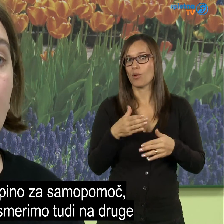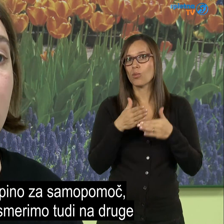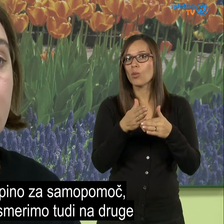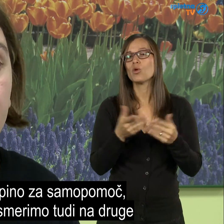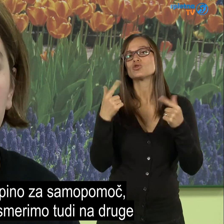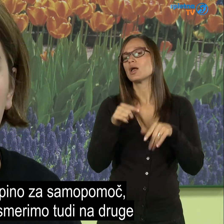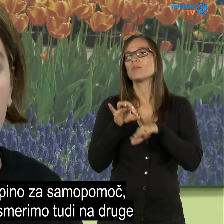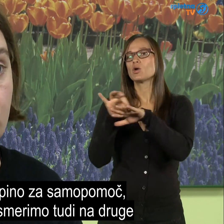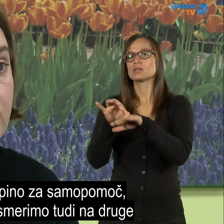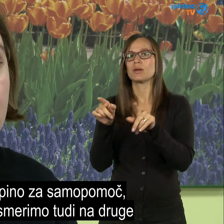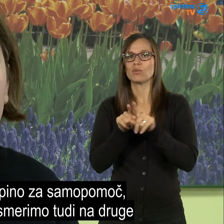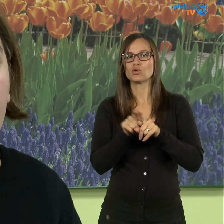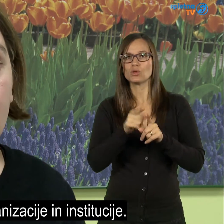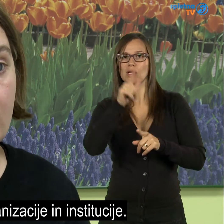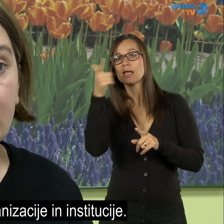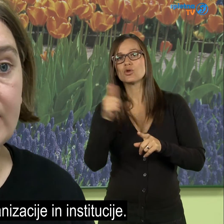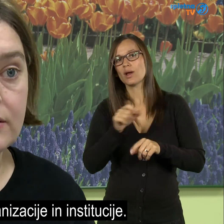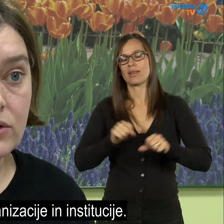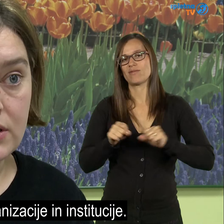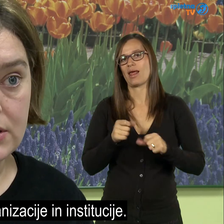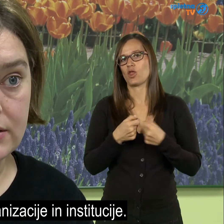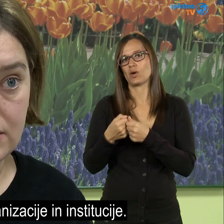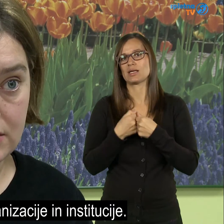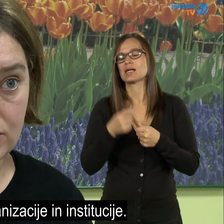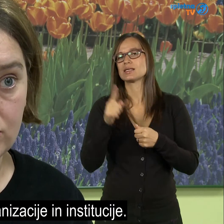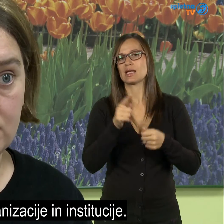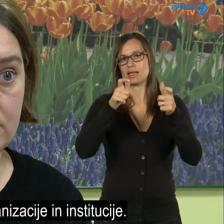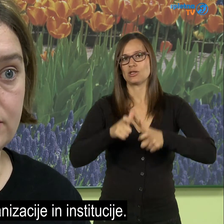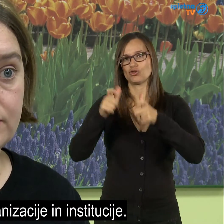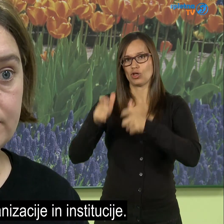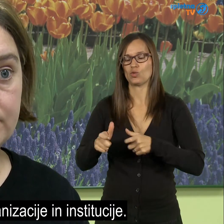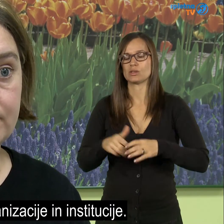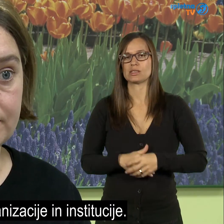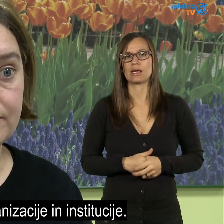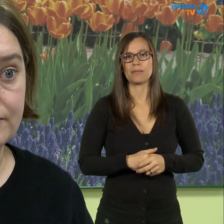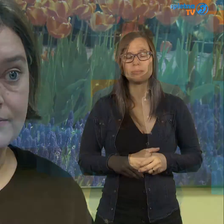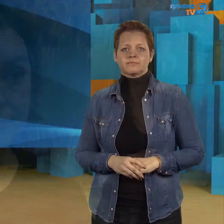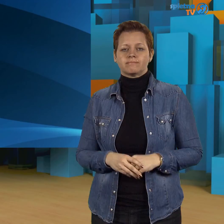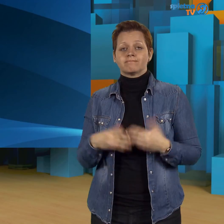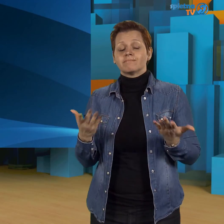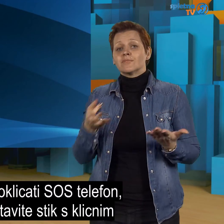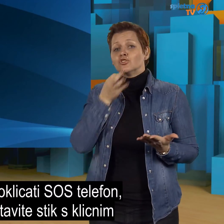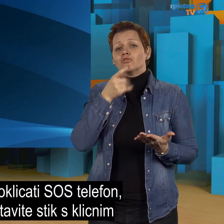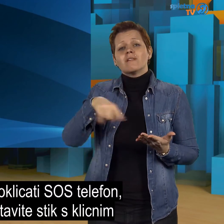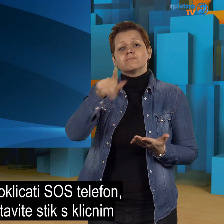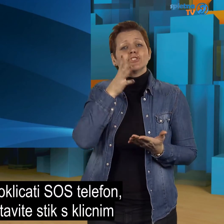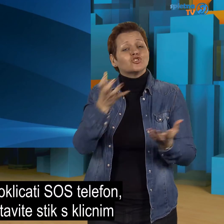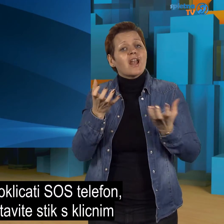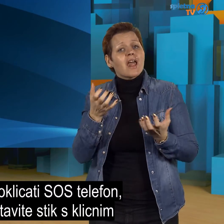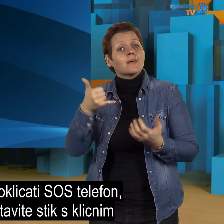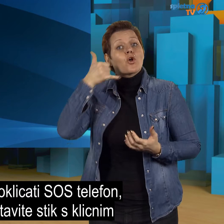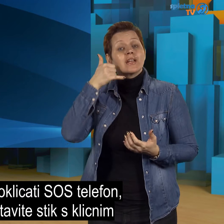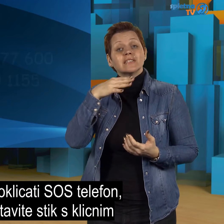samopomoč, lahko vas pa usmerimo tudi na druge nevladne organizacije in institucije. Če bi